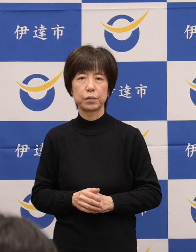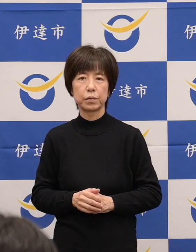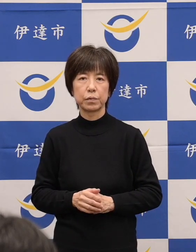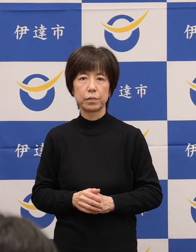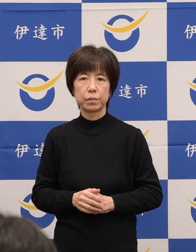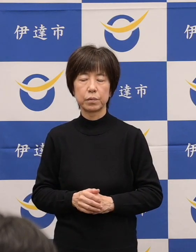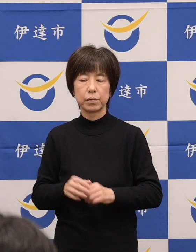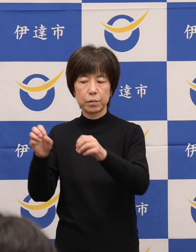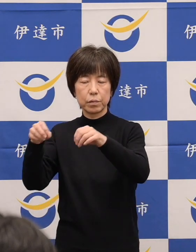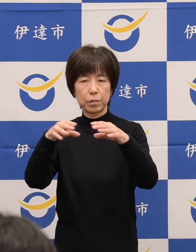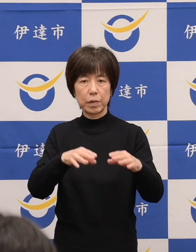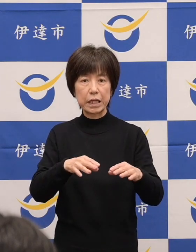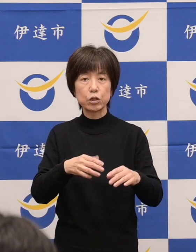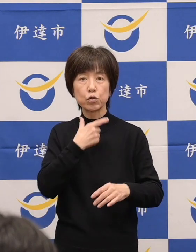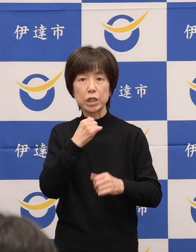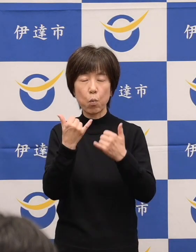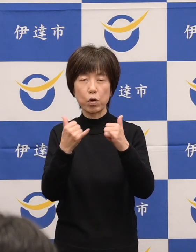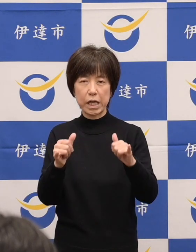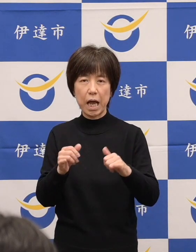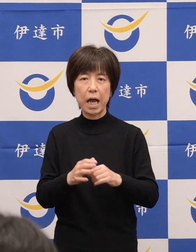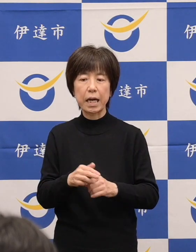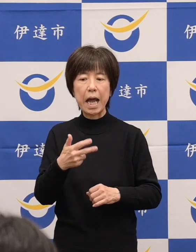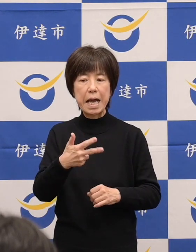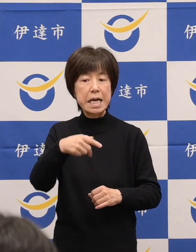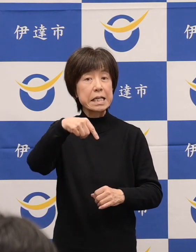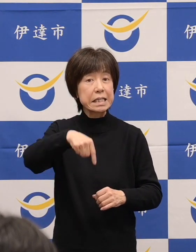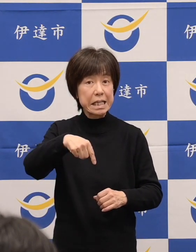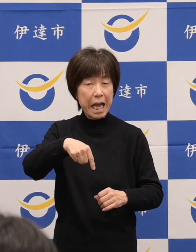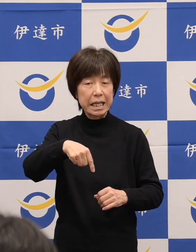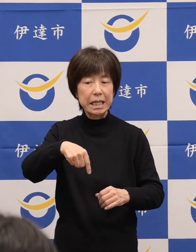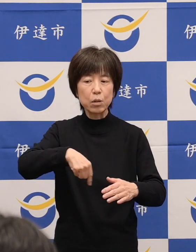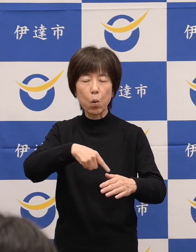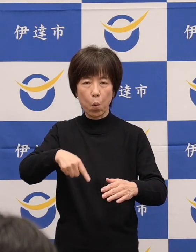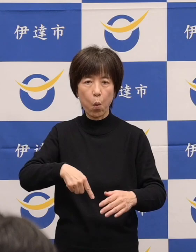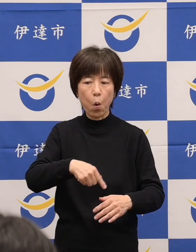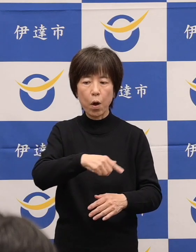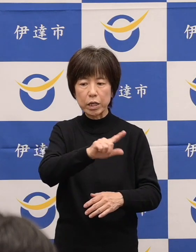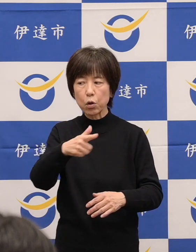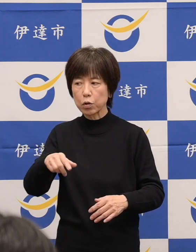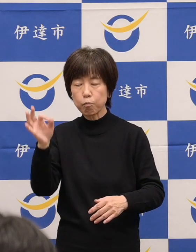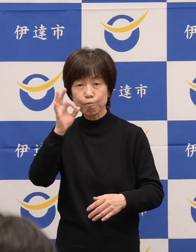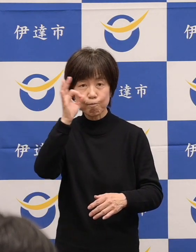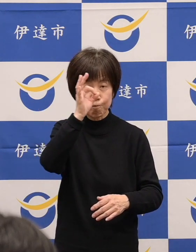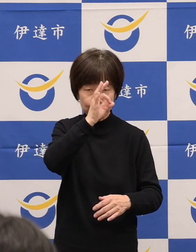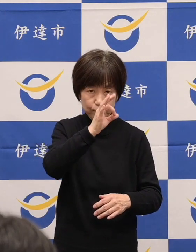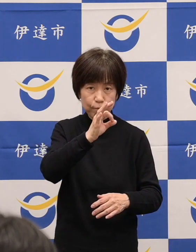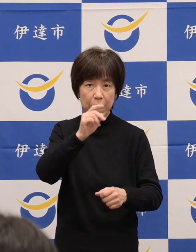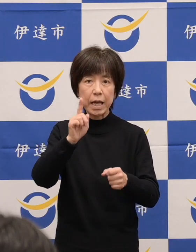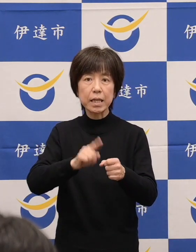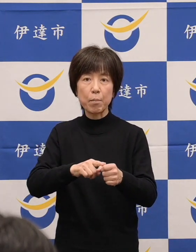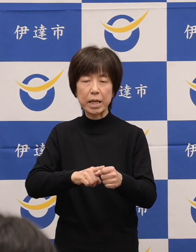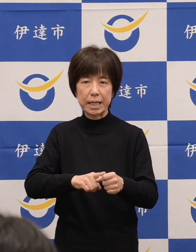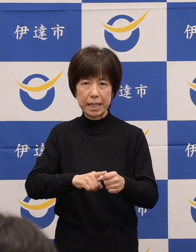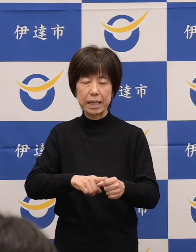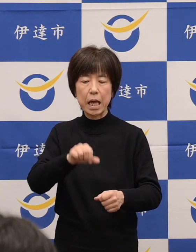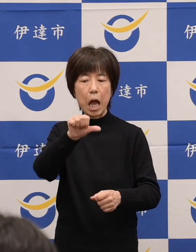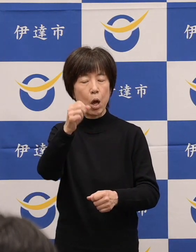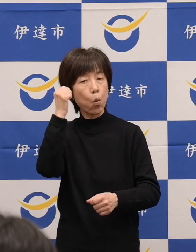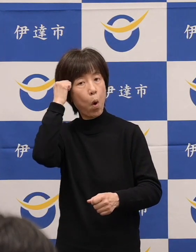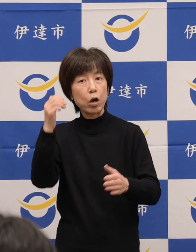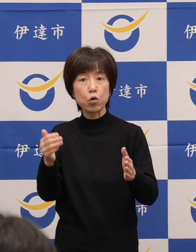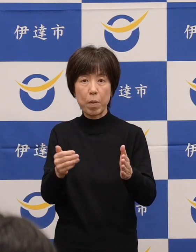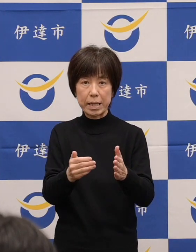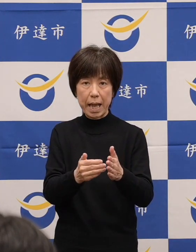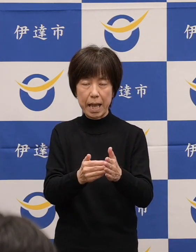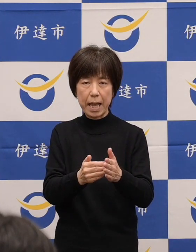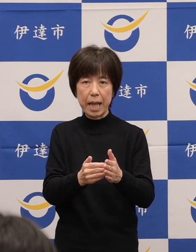移住希望者の方が市内をいろいろ回ってですね、市内の状況を確認してもらうために5泊まで可能